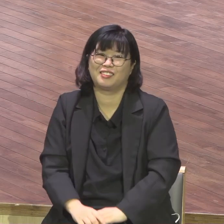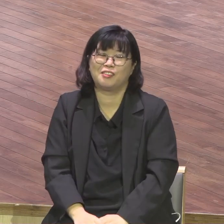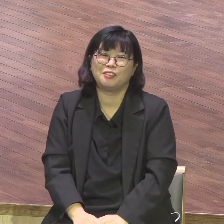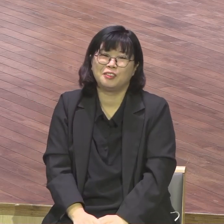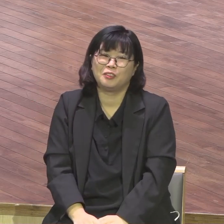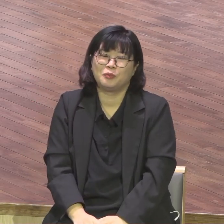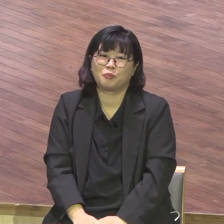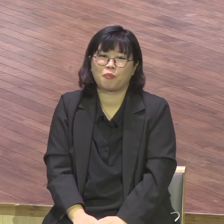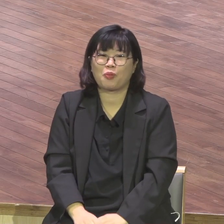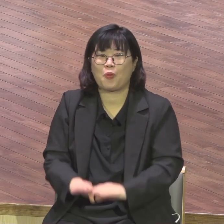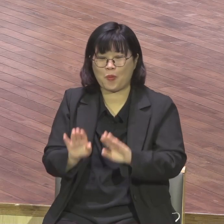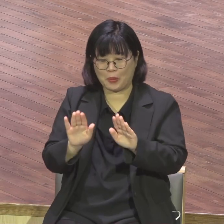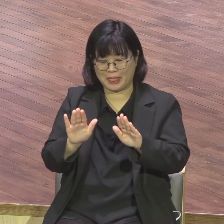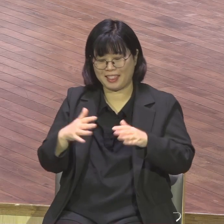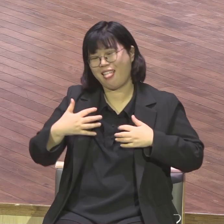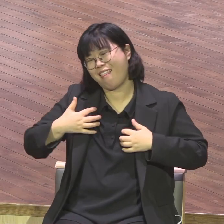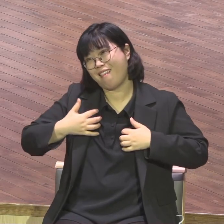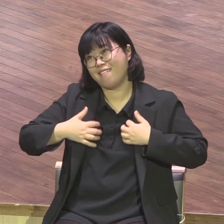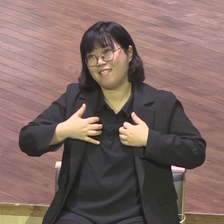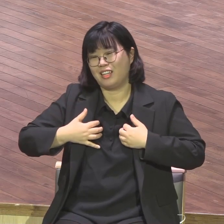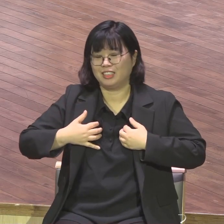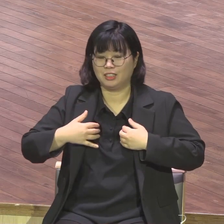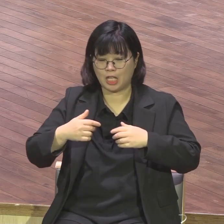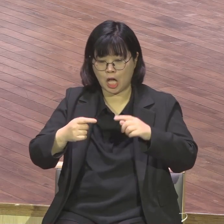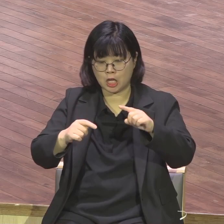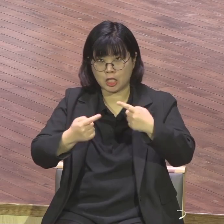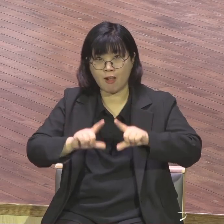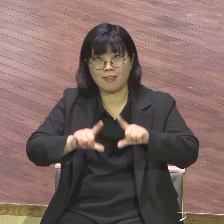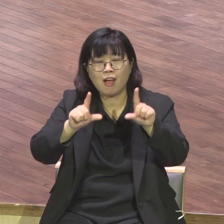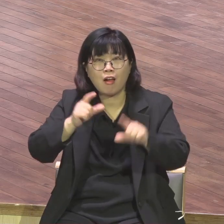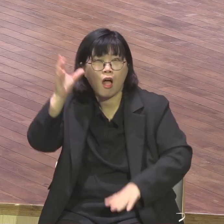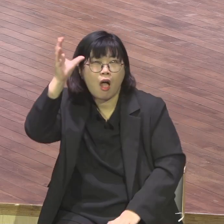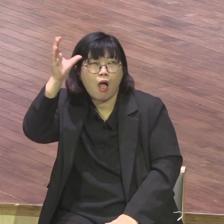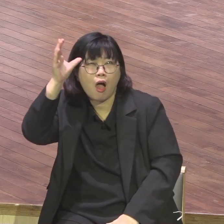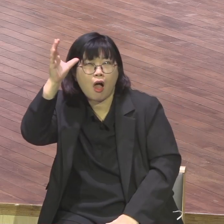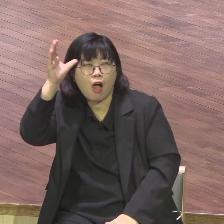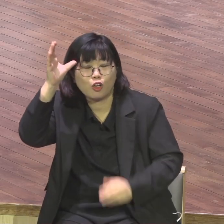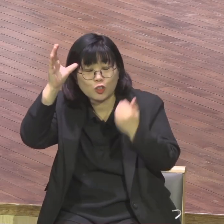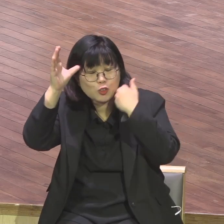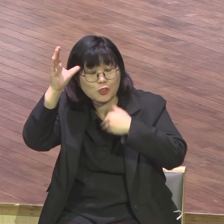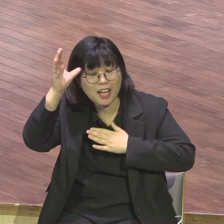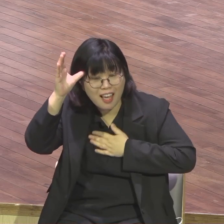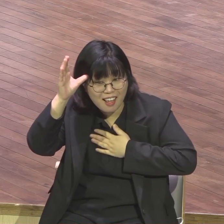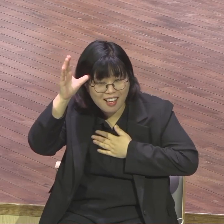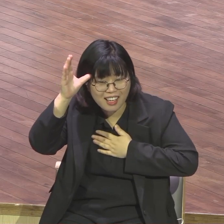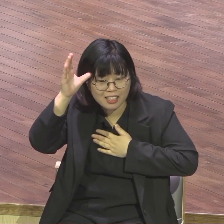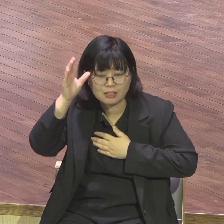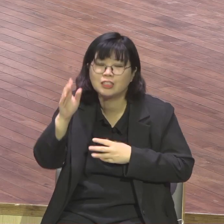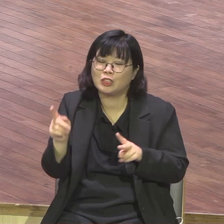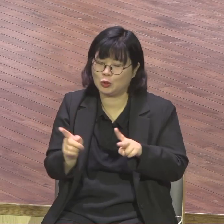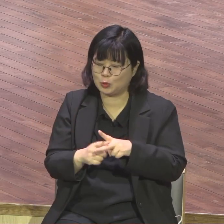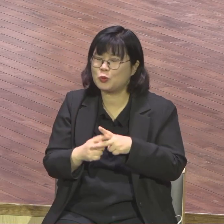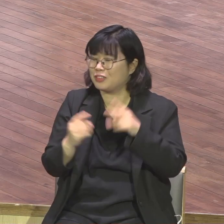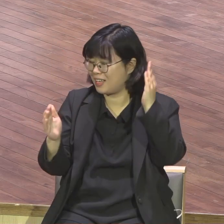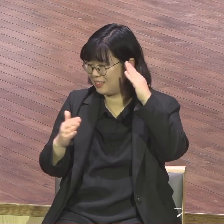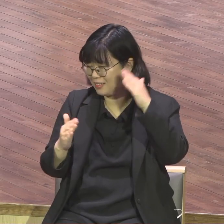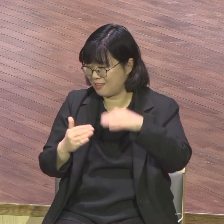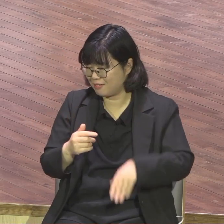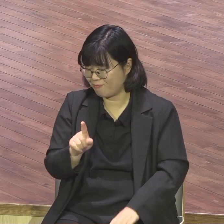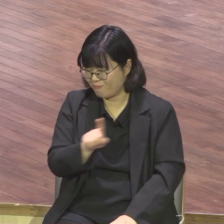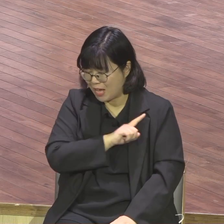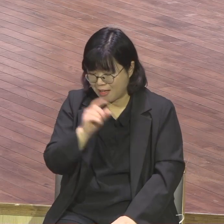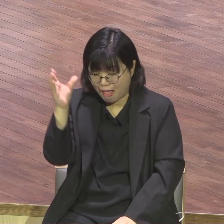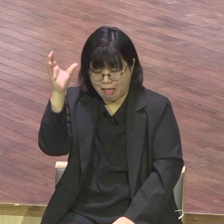가장 반기는 대상이 초등이래요. 초등. 초등학생들이 제일 기다린대. 왜냐?